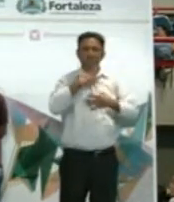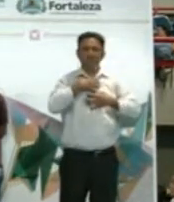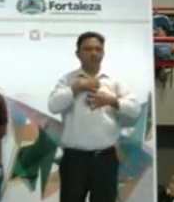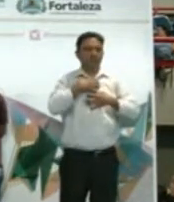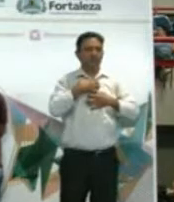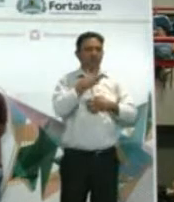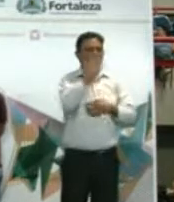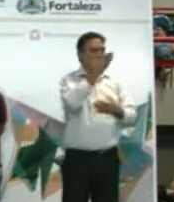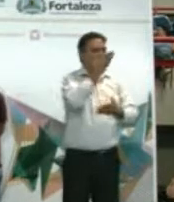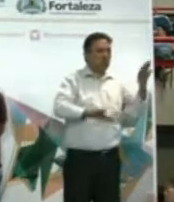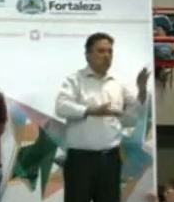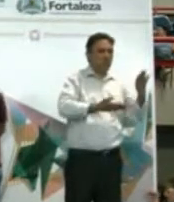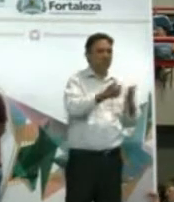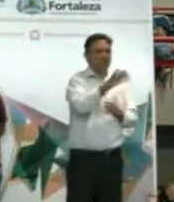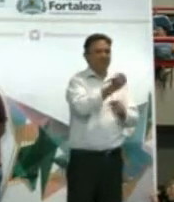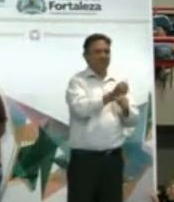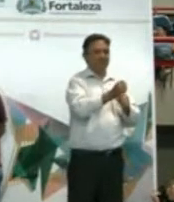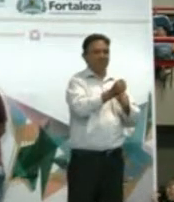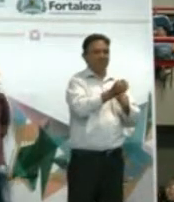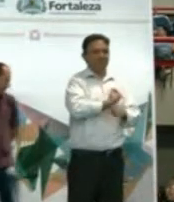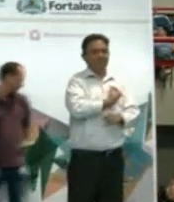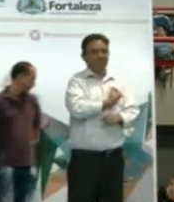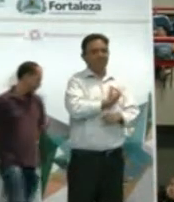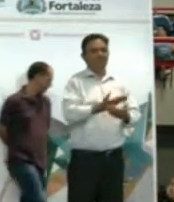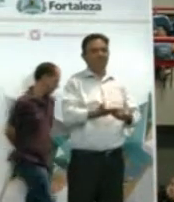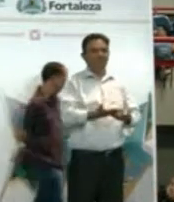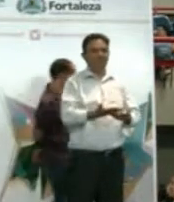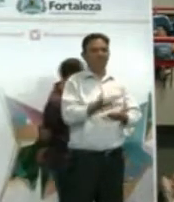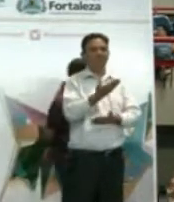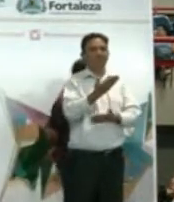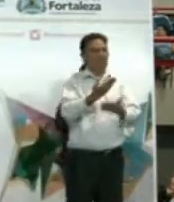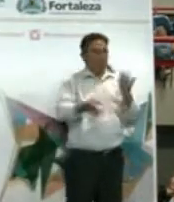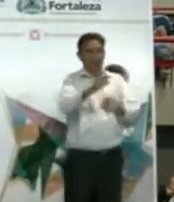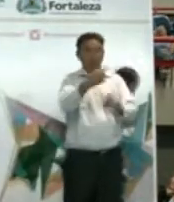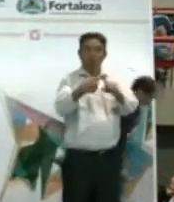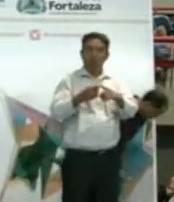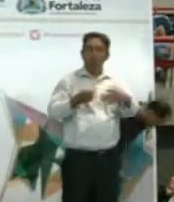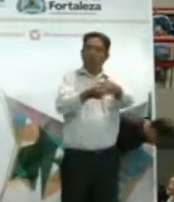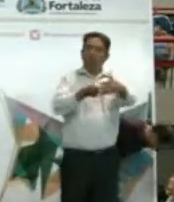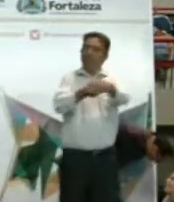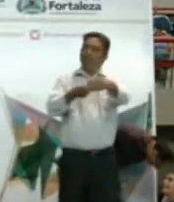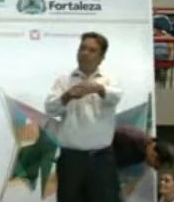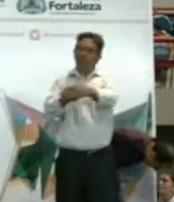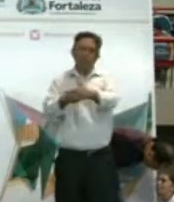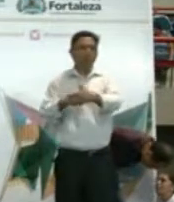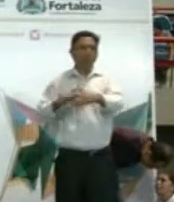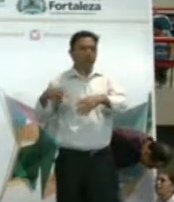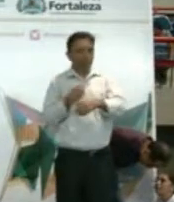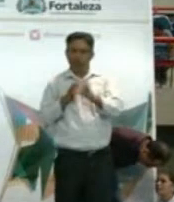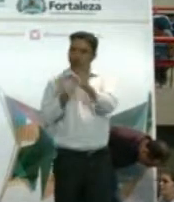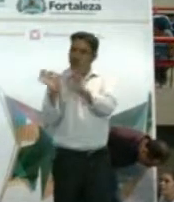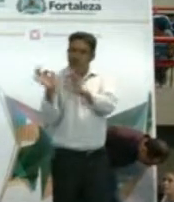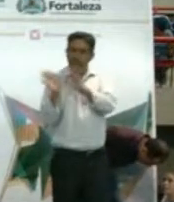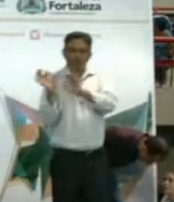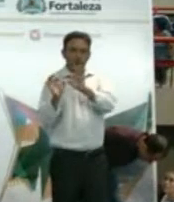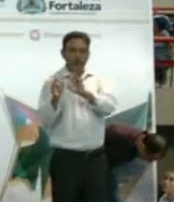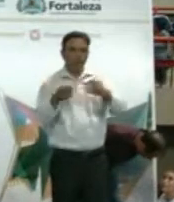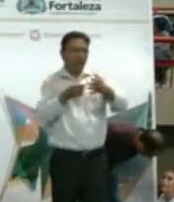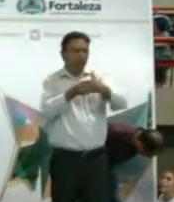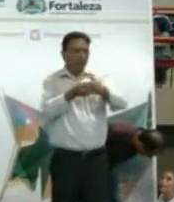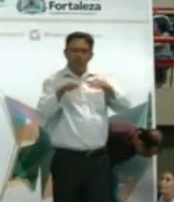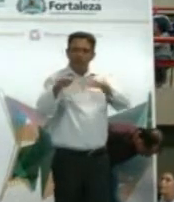perdi 10 anos da minha vida. Não perdemos porque nós fomos da luta, nos organizamos e fomos lutar para